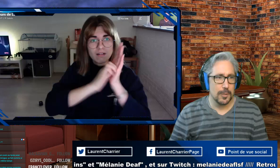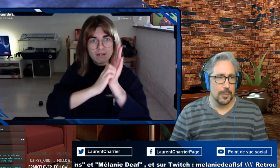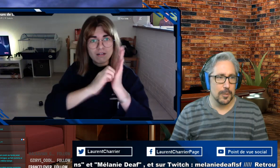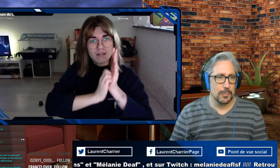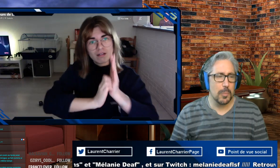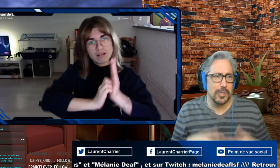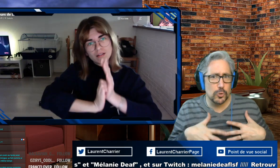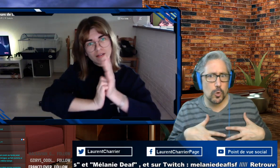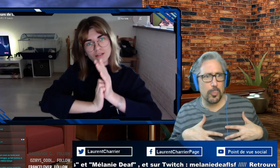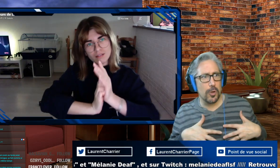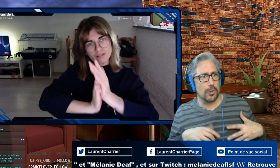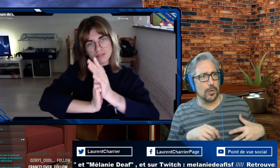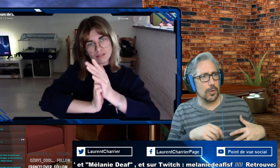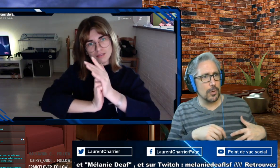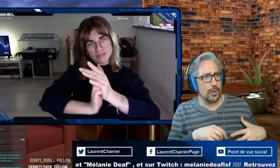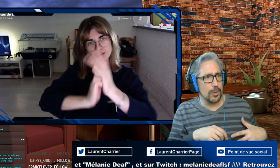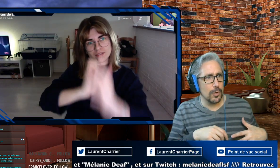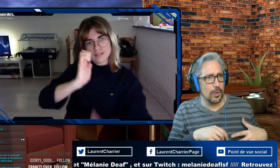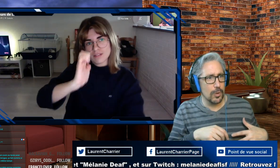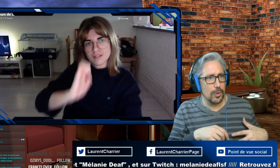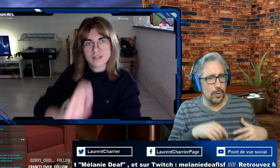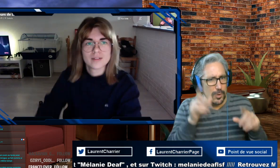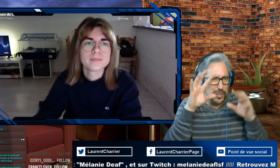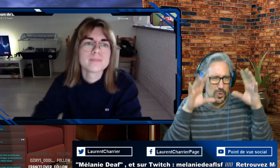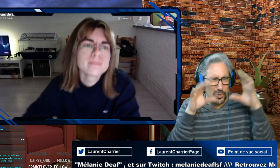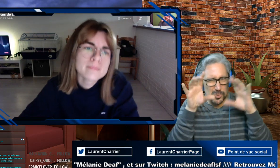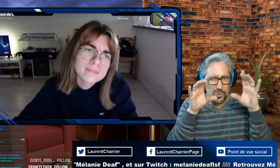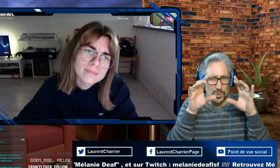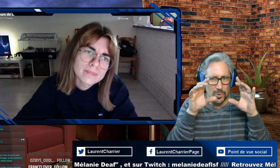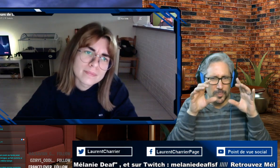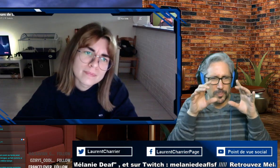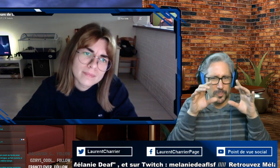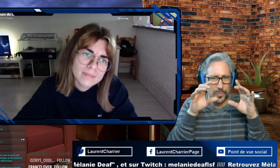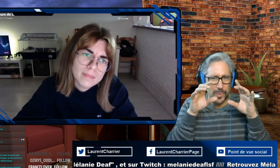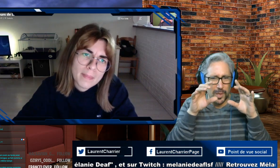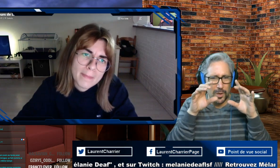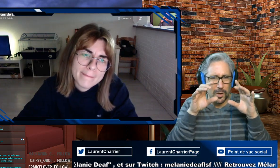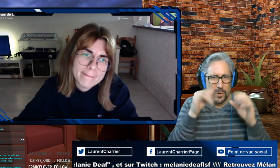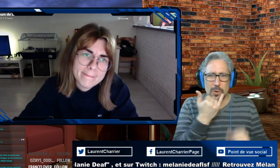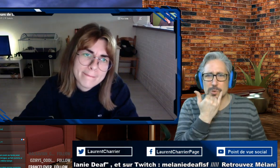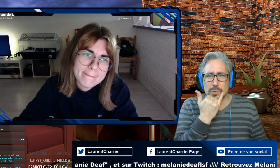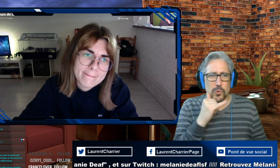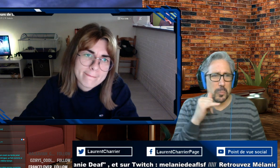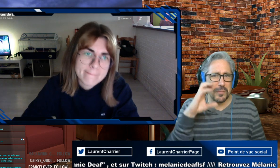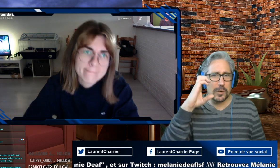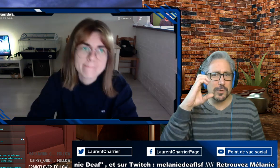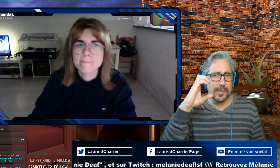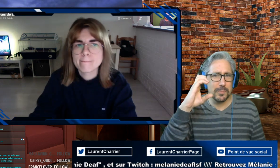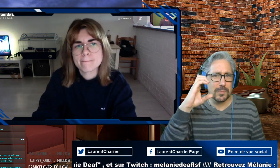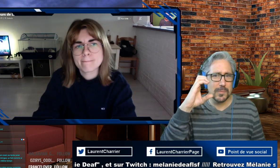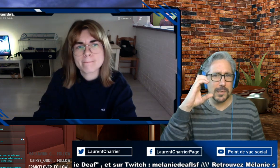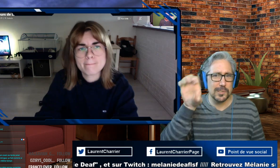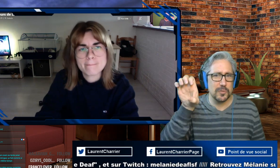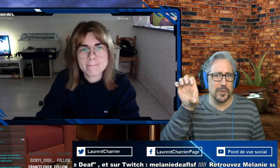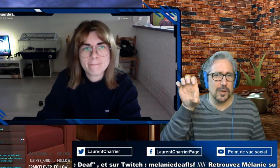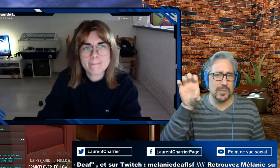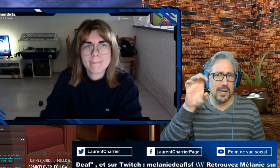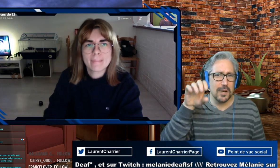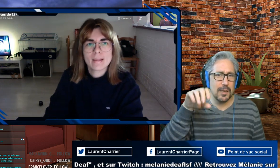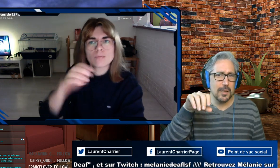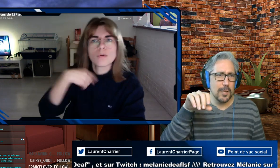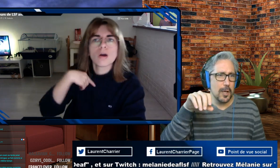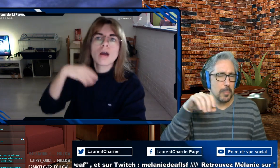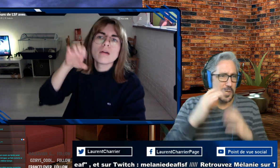Mais moi, j'ai toujours peur que les gens se... se trompe avec le C. Si je fais